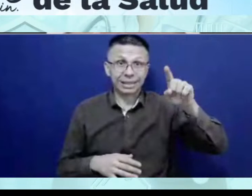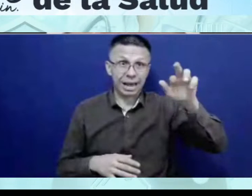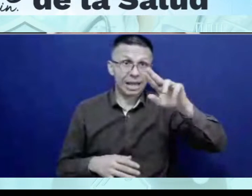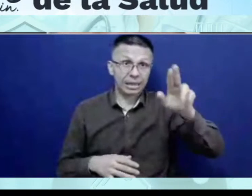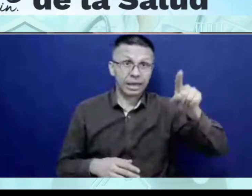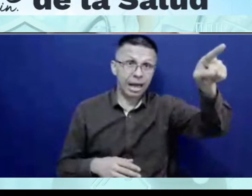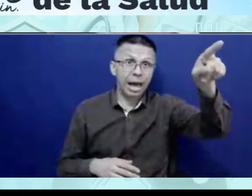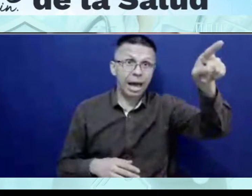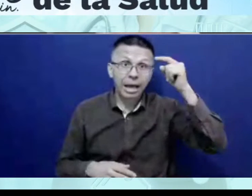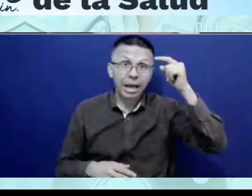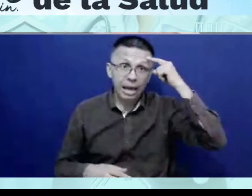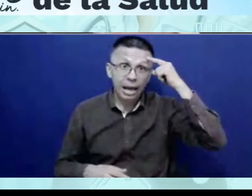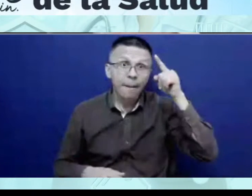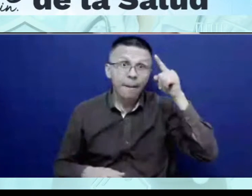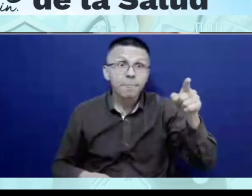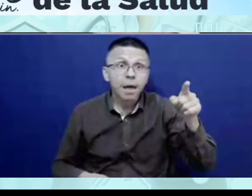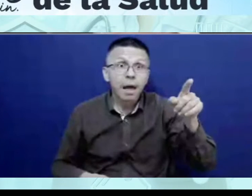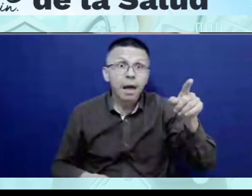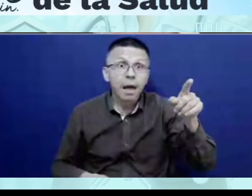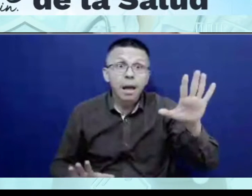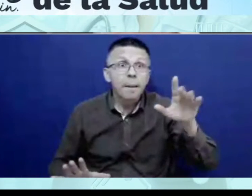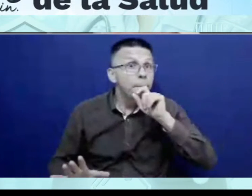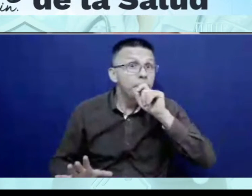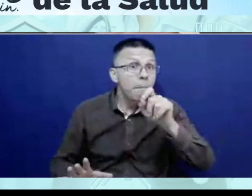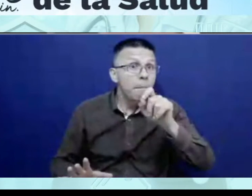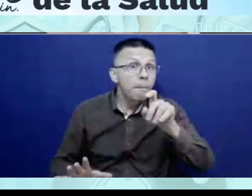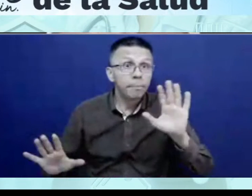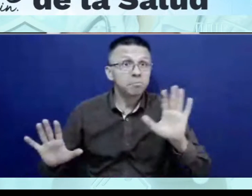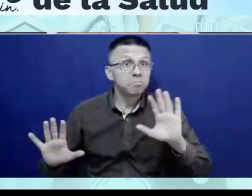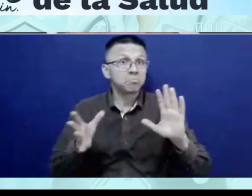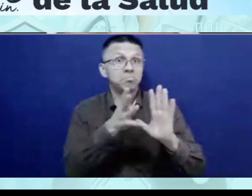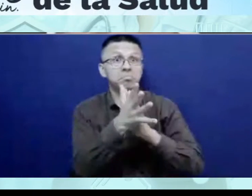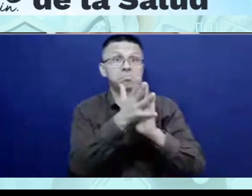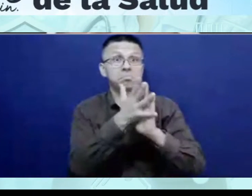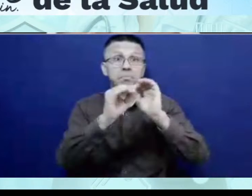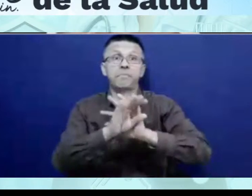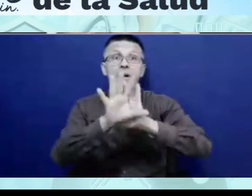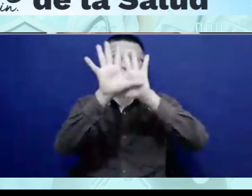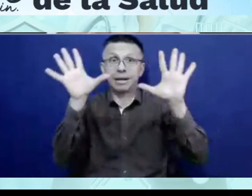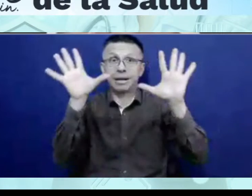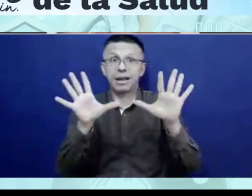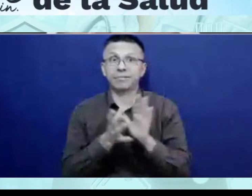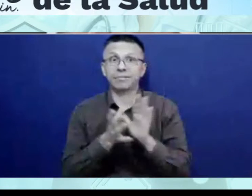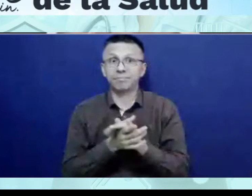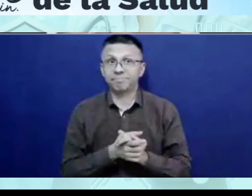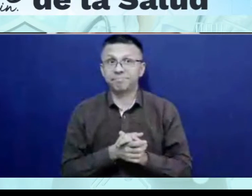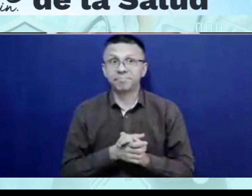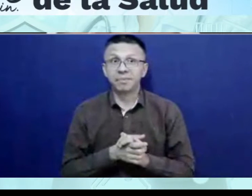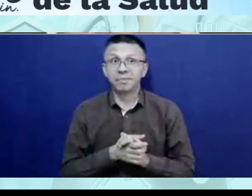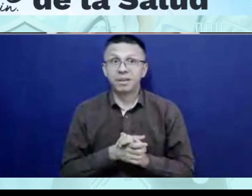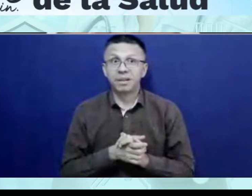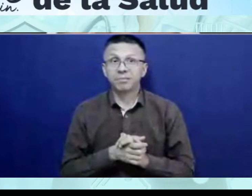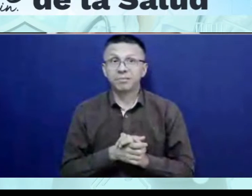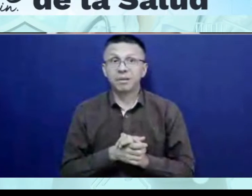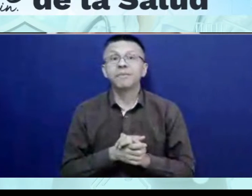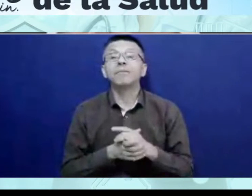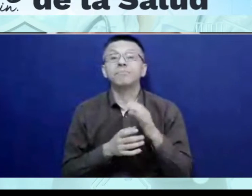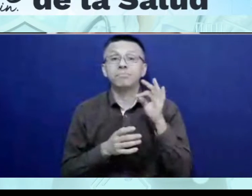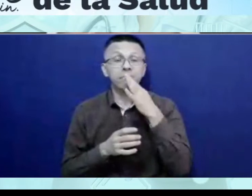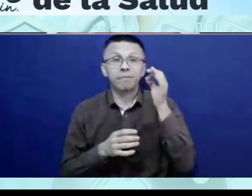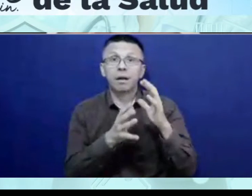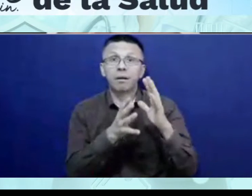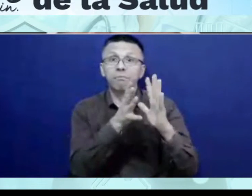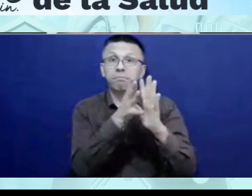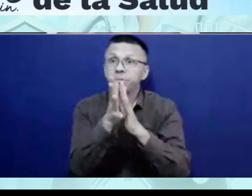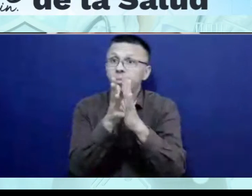escribiendo. No hay preguntas, creo que hay una información muy clara, porque de hecho esto es una información testimonial, consejero, de las experiencias que